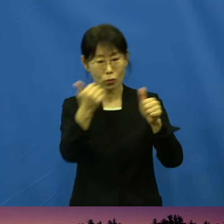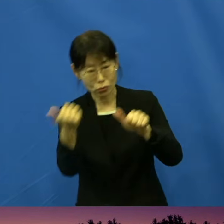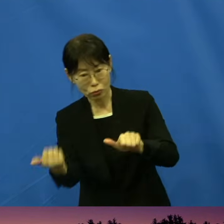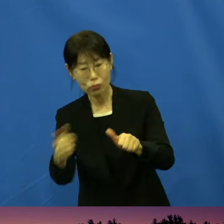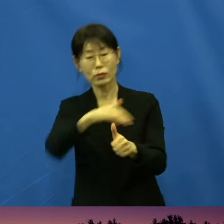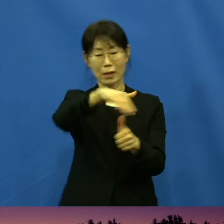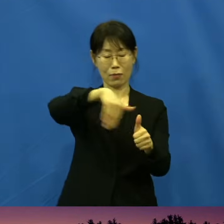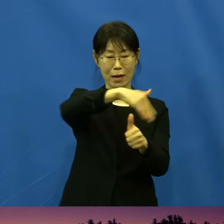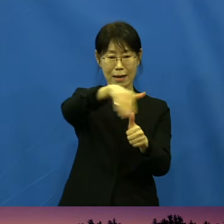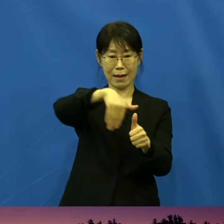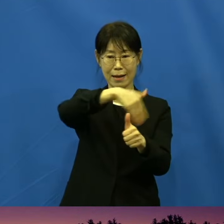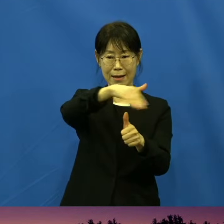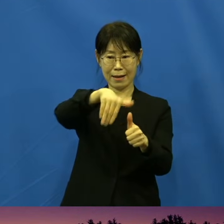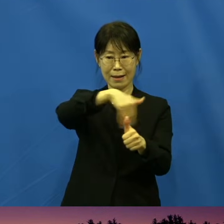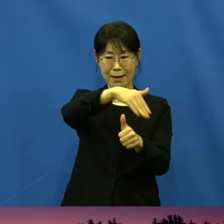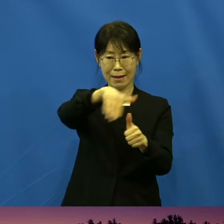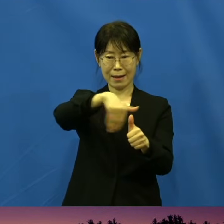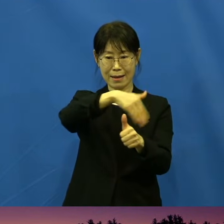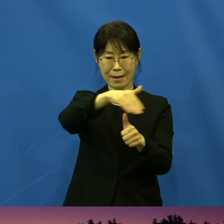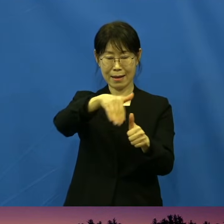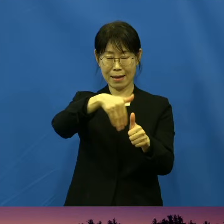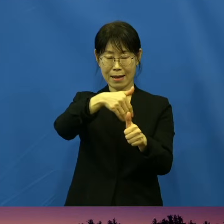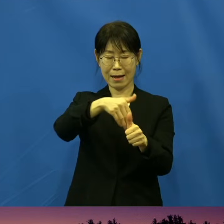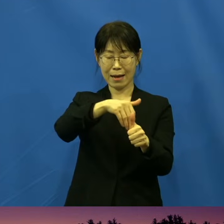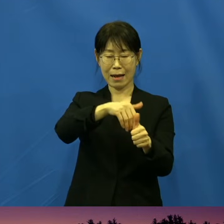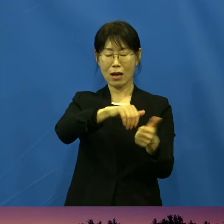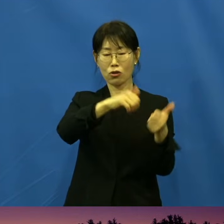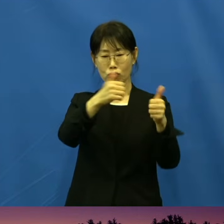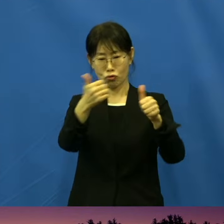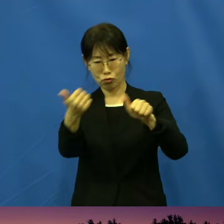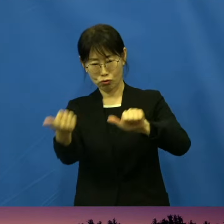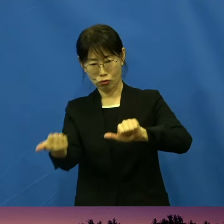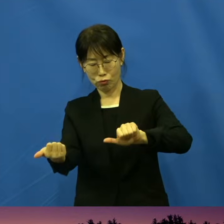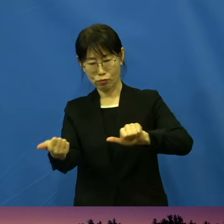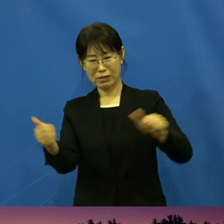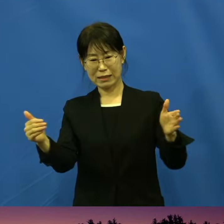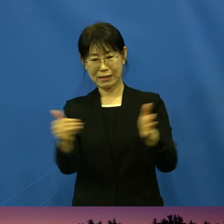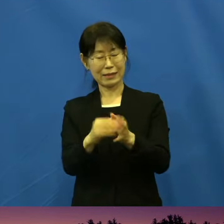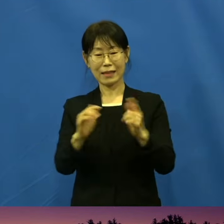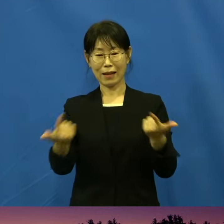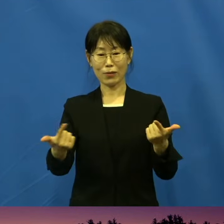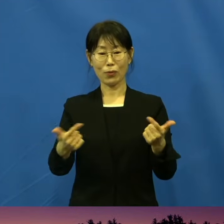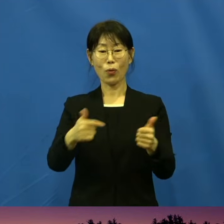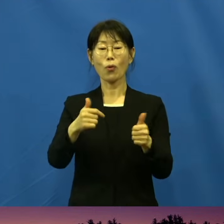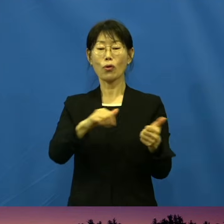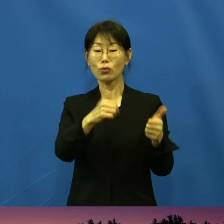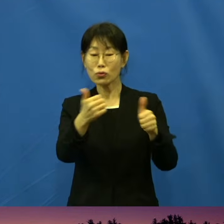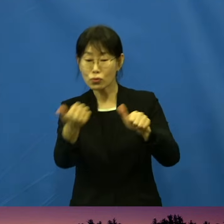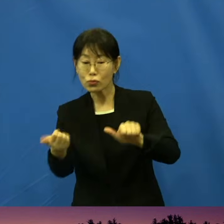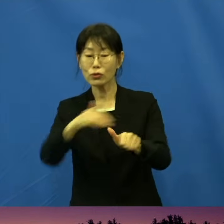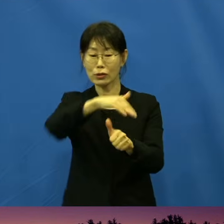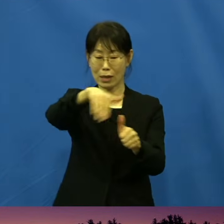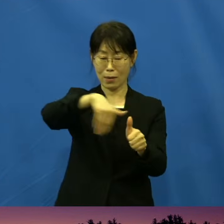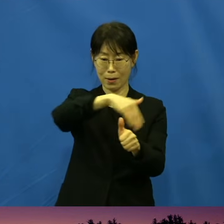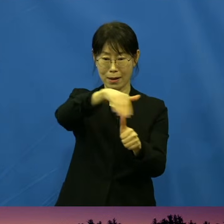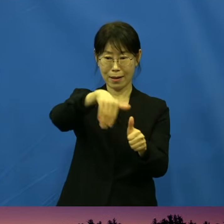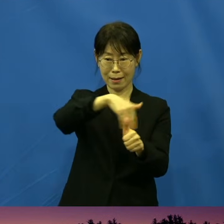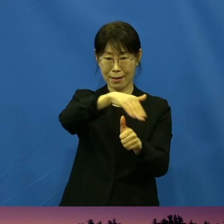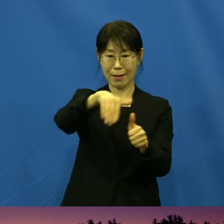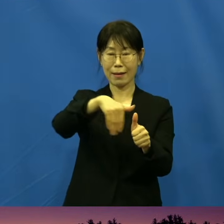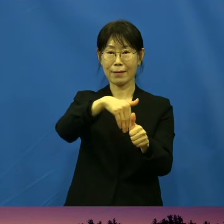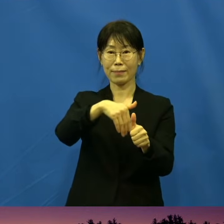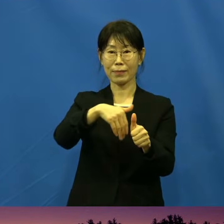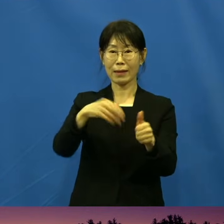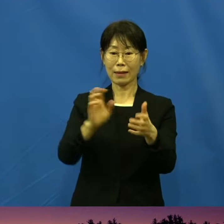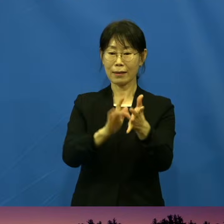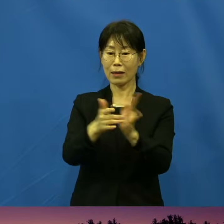있습니다. 그러니까 내가 십자가에 죽은 상태로 있다고 생각해 보십시오. 여러분, 언제 이런 일이 일어납니까? 그리스도가